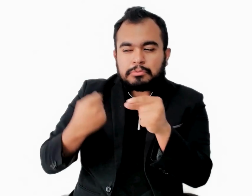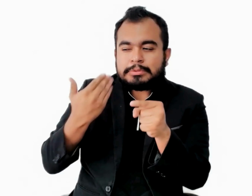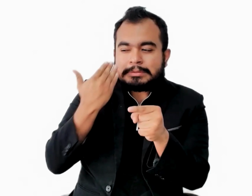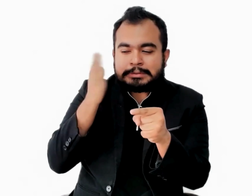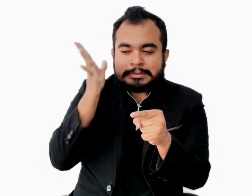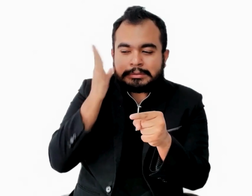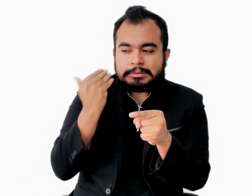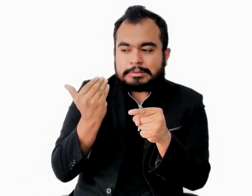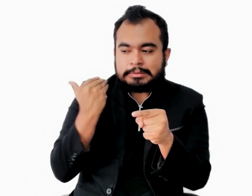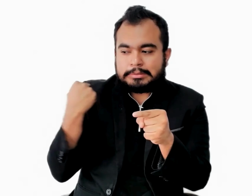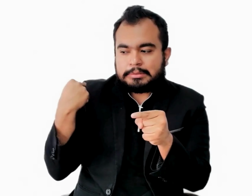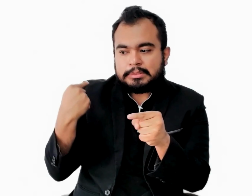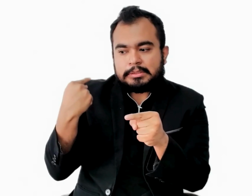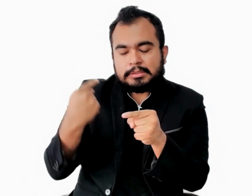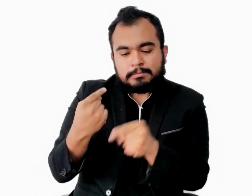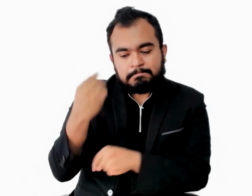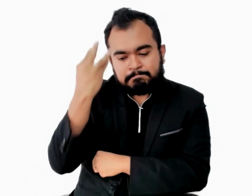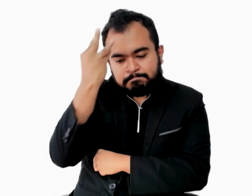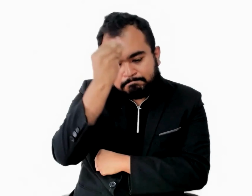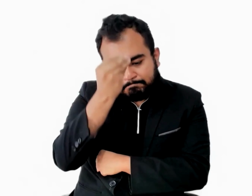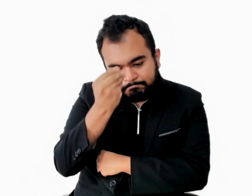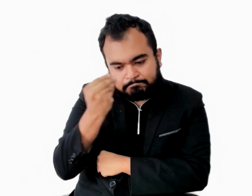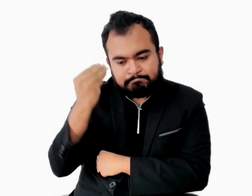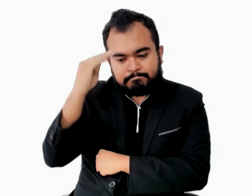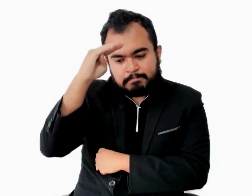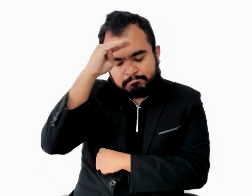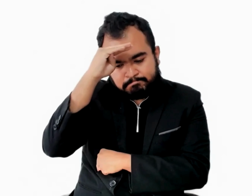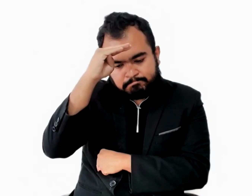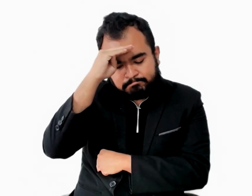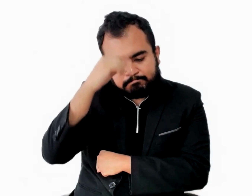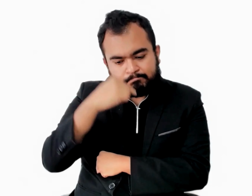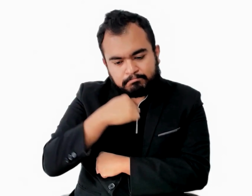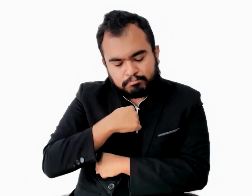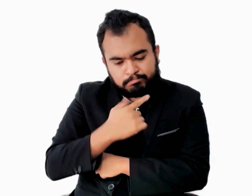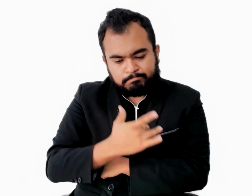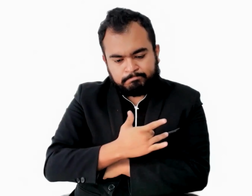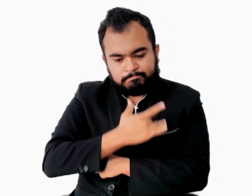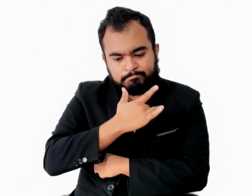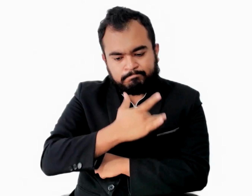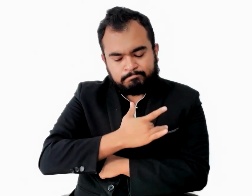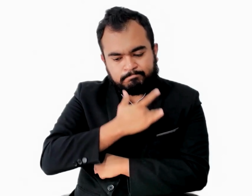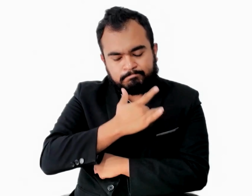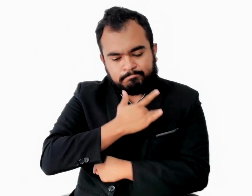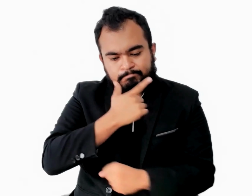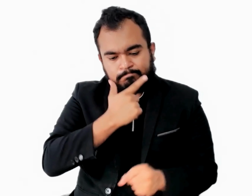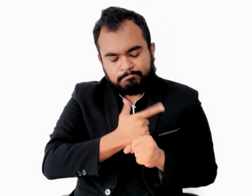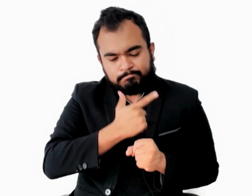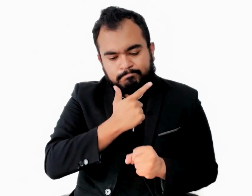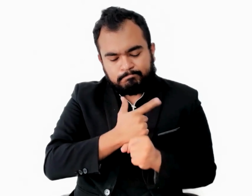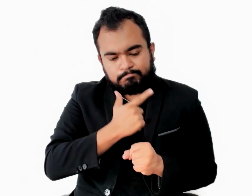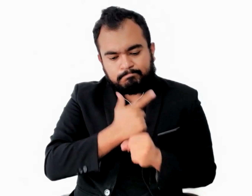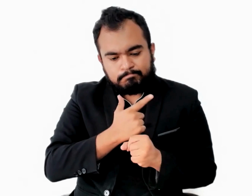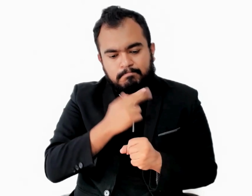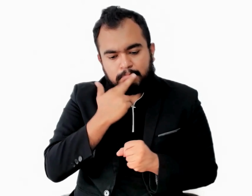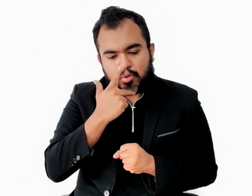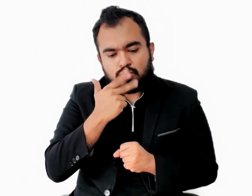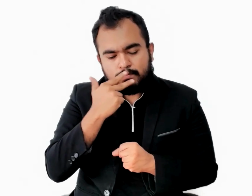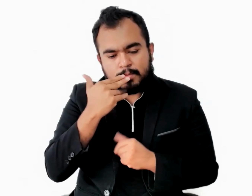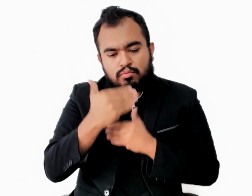años de mucha reflexión, aprendizaje y crecimiento en el tema emocional. Y donde yo sigo